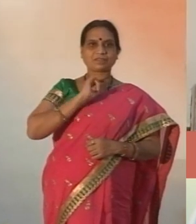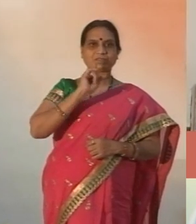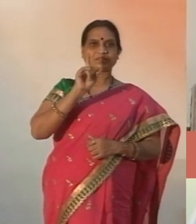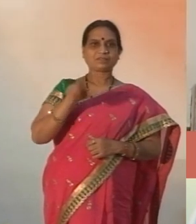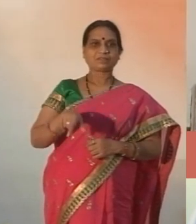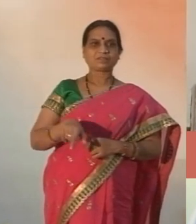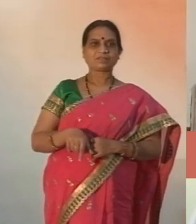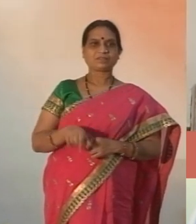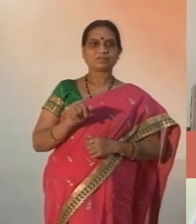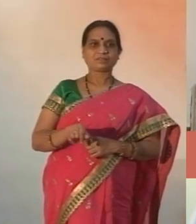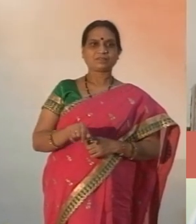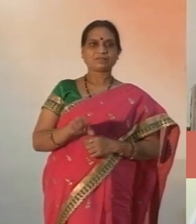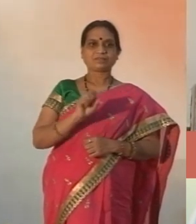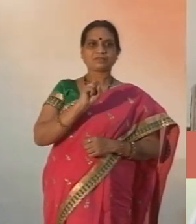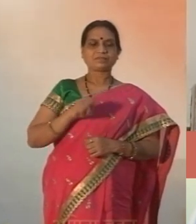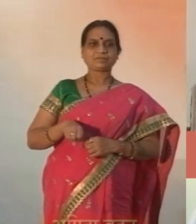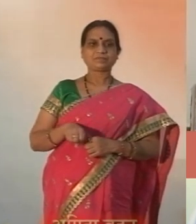आज से